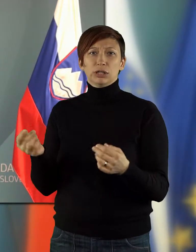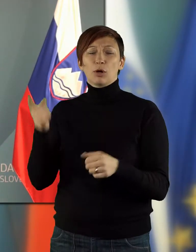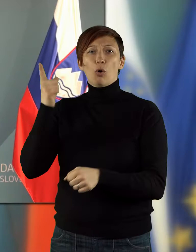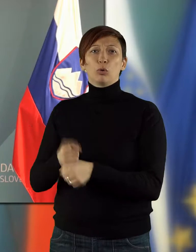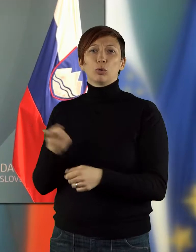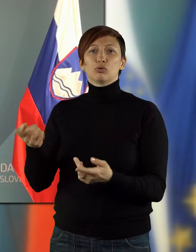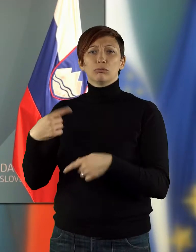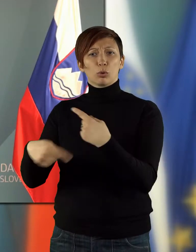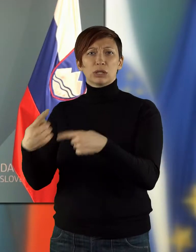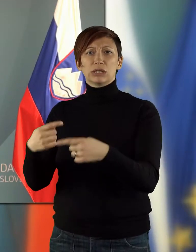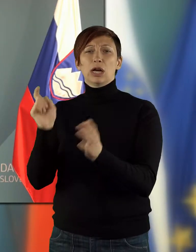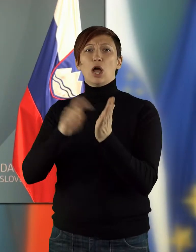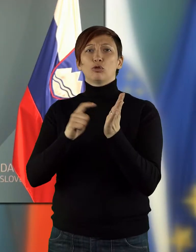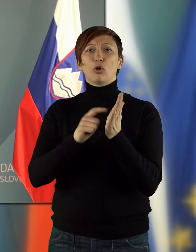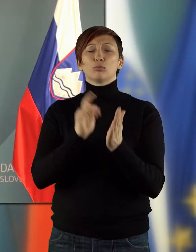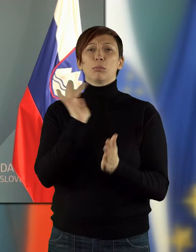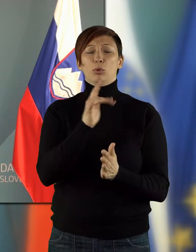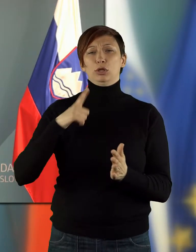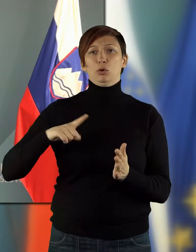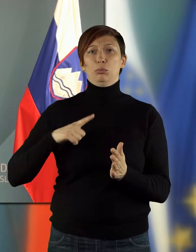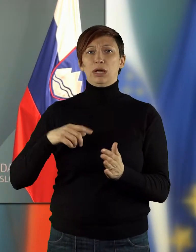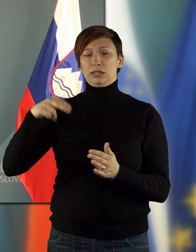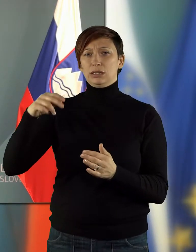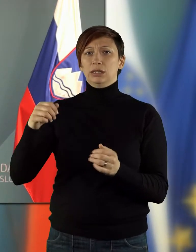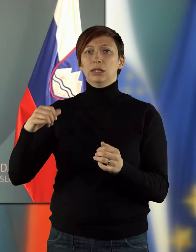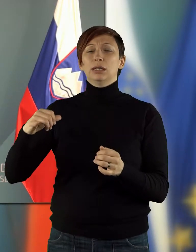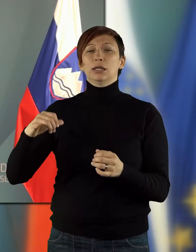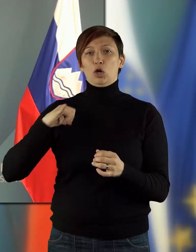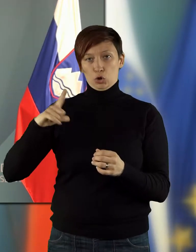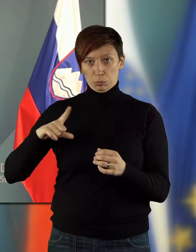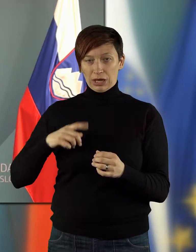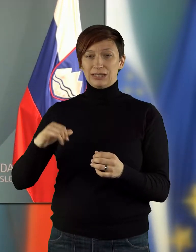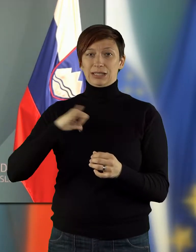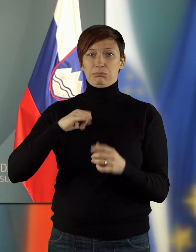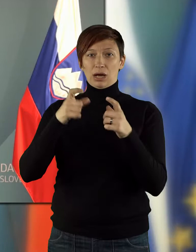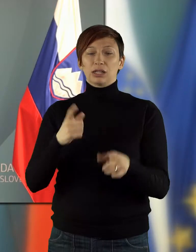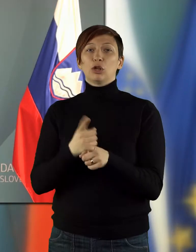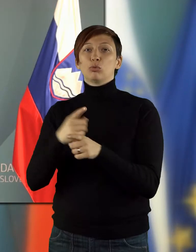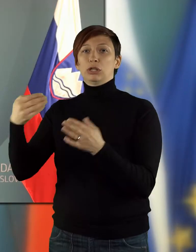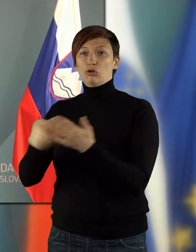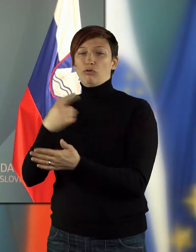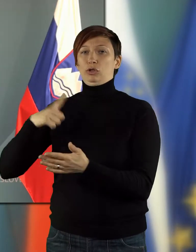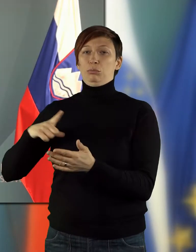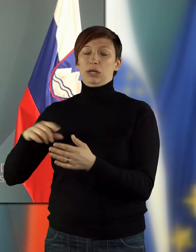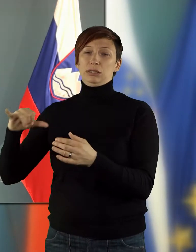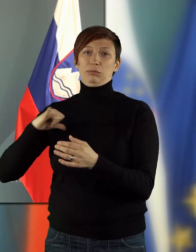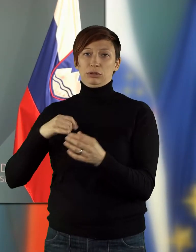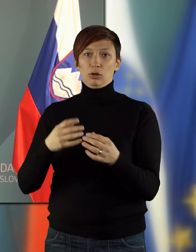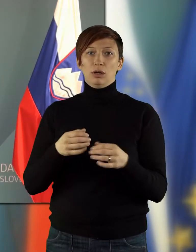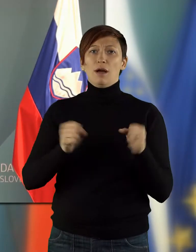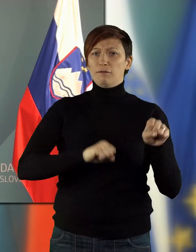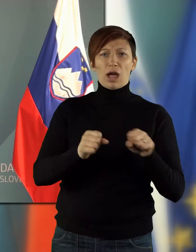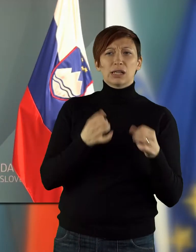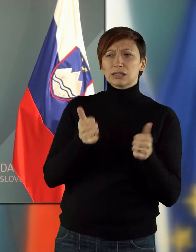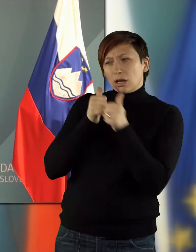dinamiko odloča in procesira tožbe proti Ljubljanski banki in Novi Ljubljanski banki. Seveda to intenzivno spremljamo